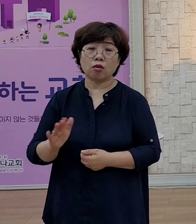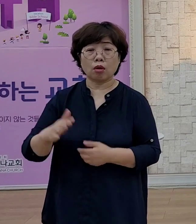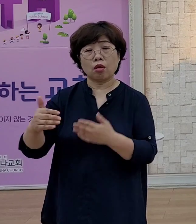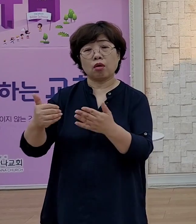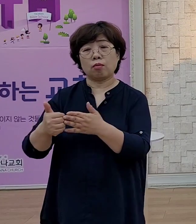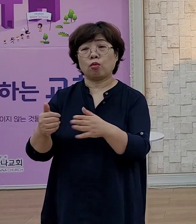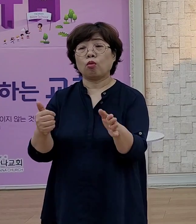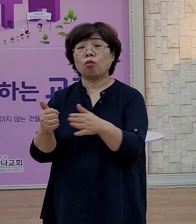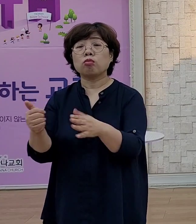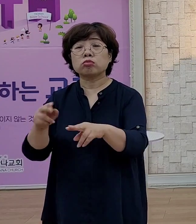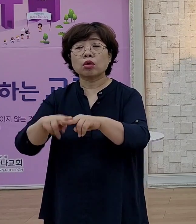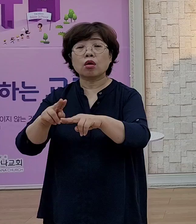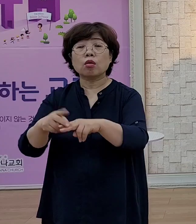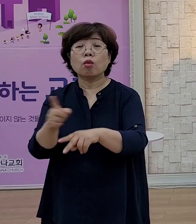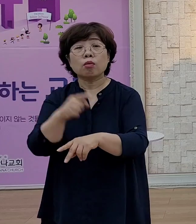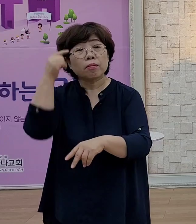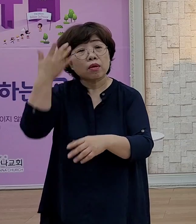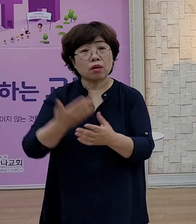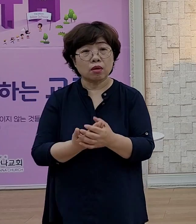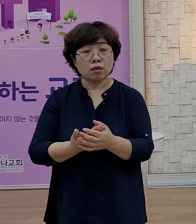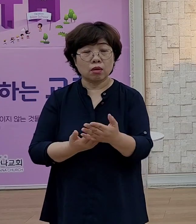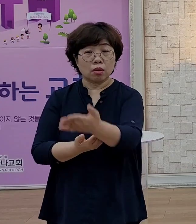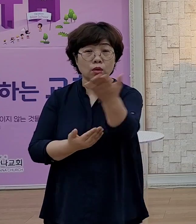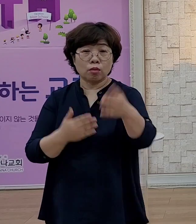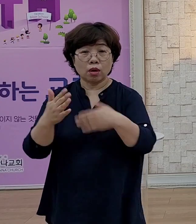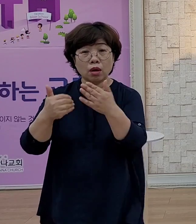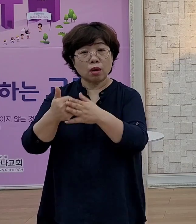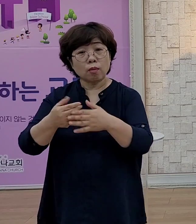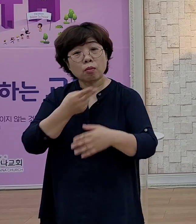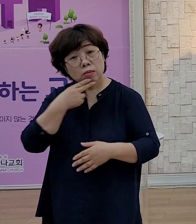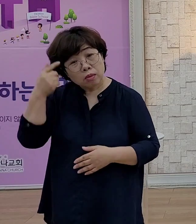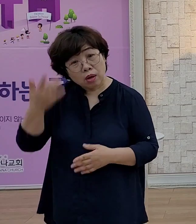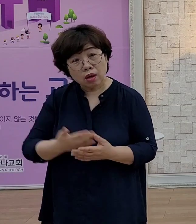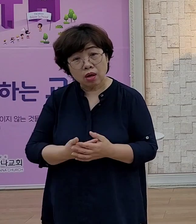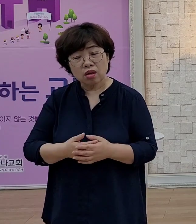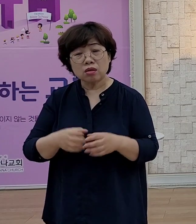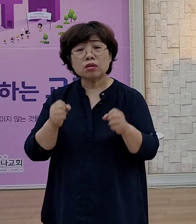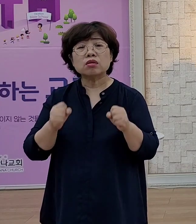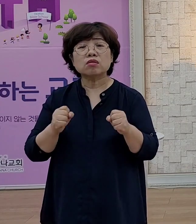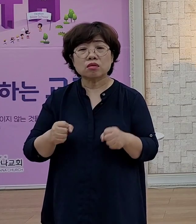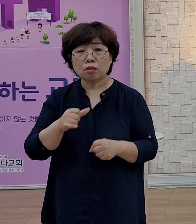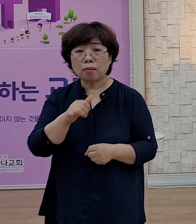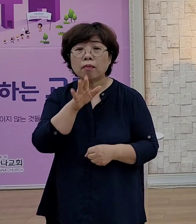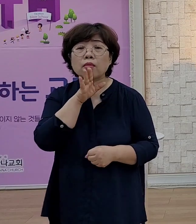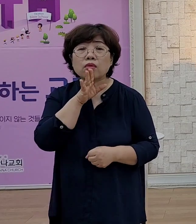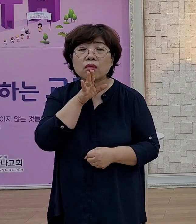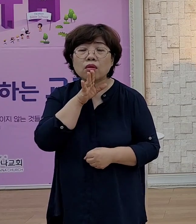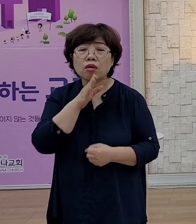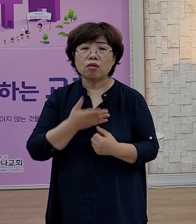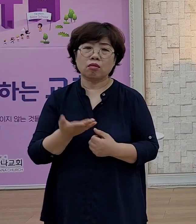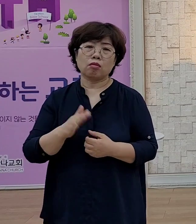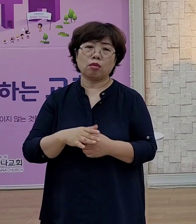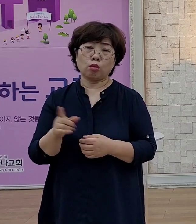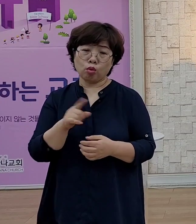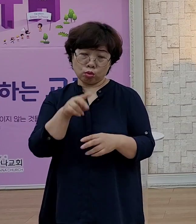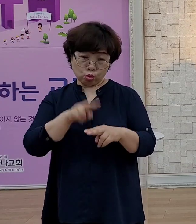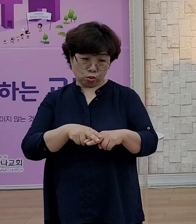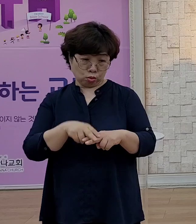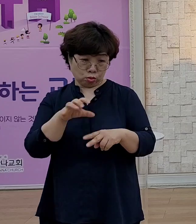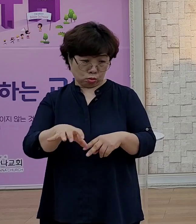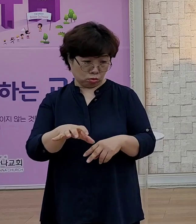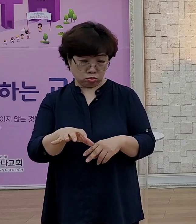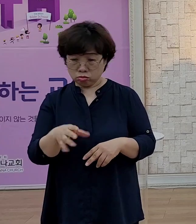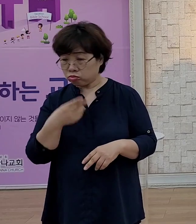있죠. 우리에게 그럼 하나님 안 계십니까? 계십니다. 어디에 계세요? 우리